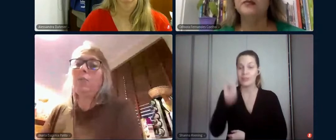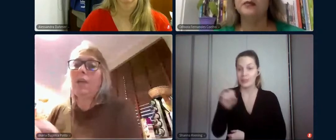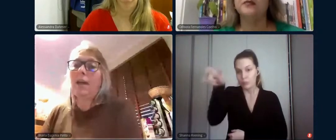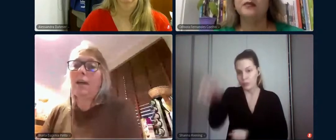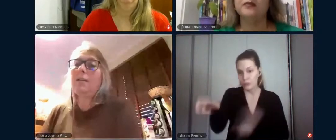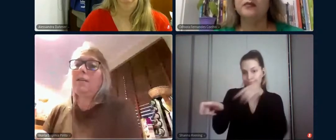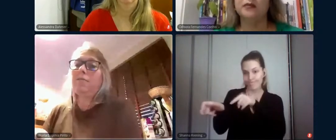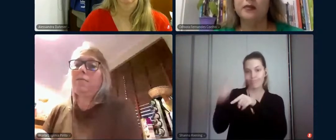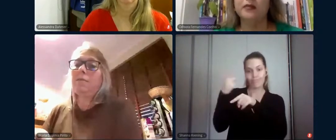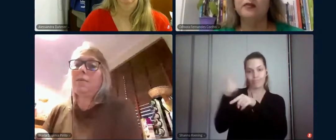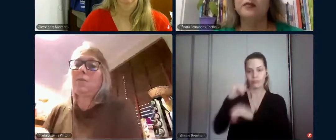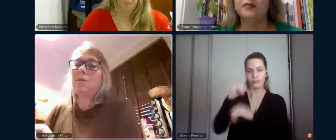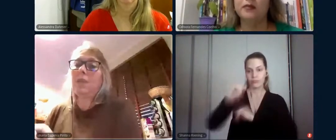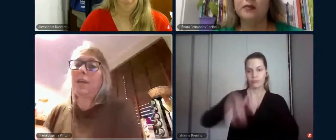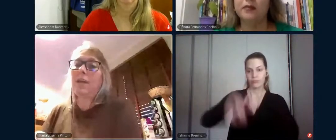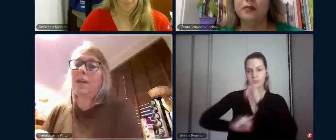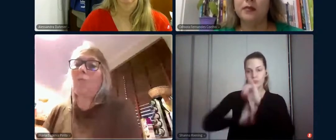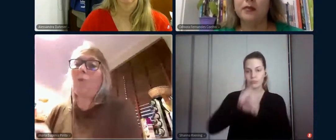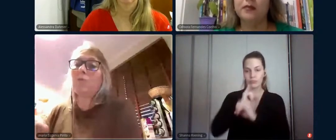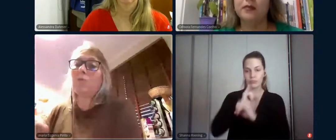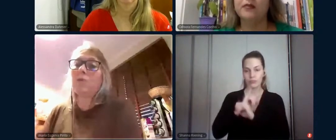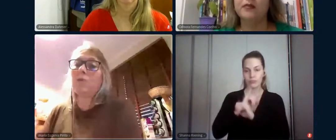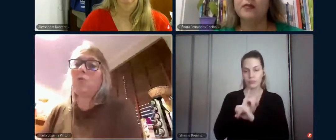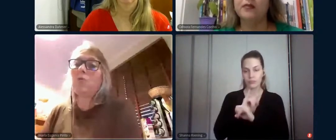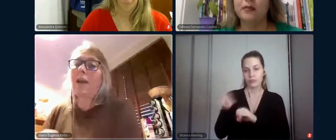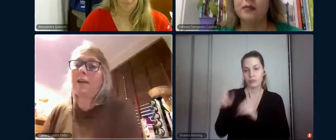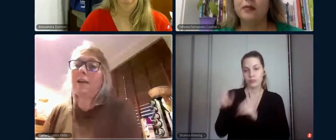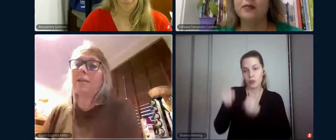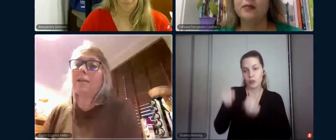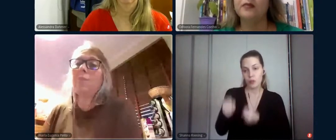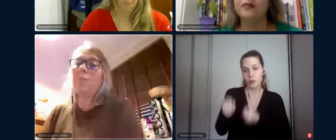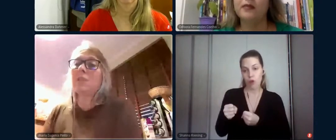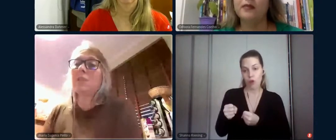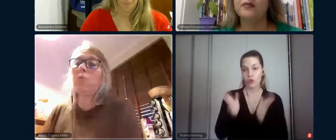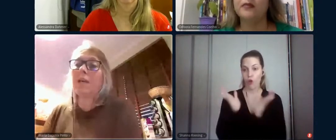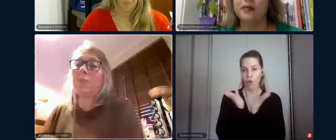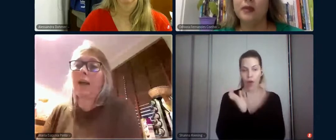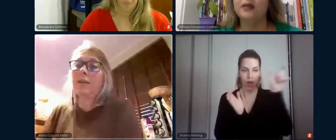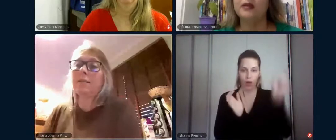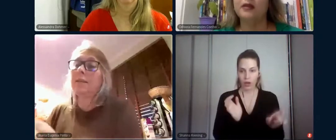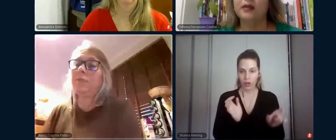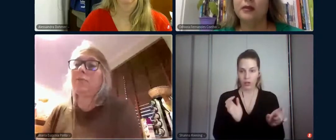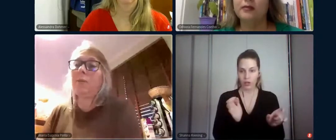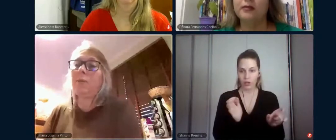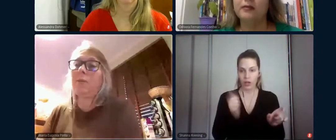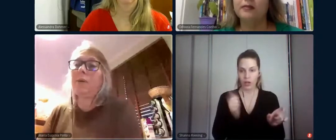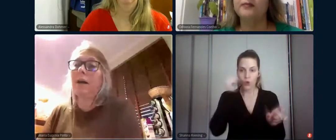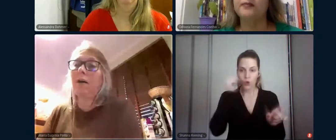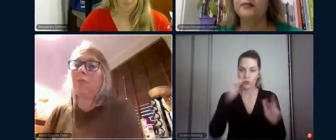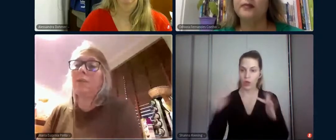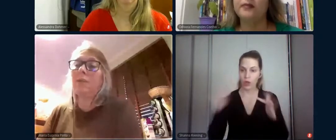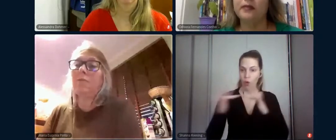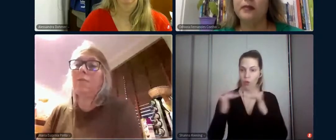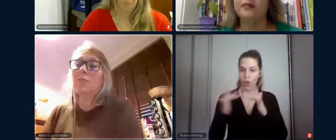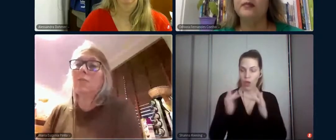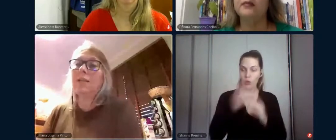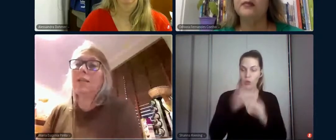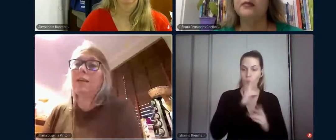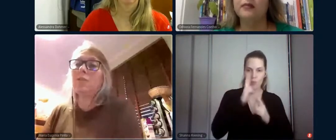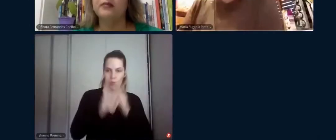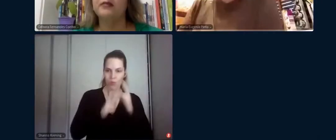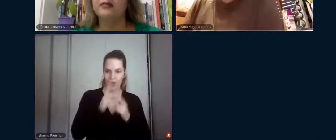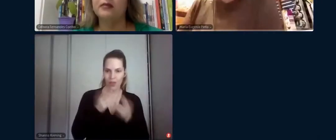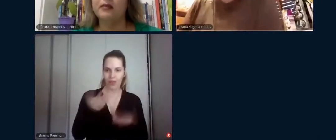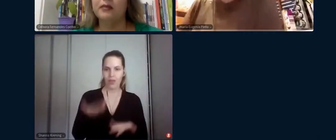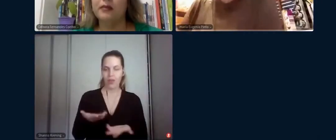puder ter o auxílio de um colega que possa responder por ela, seria fundamental. Então, a solidariedade